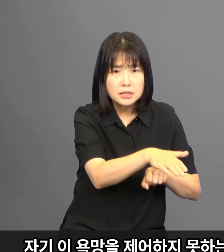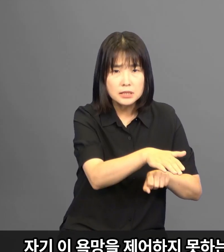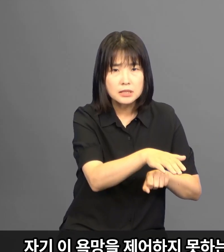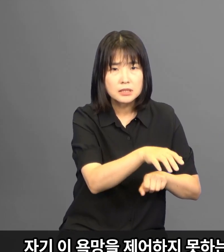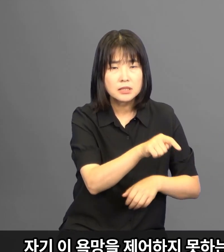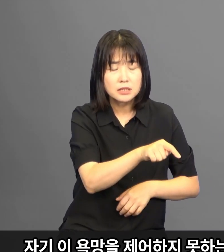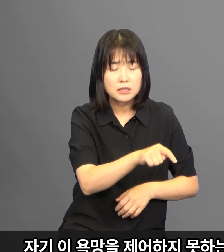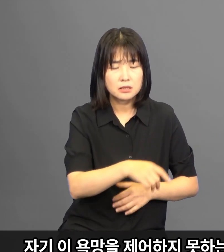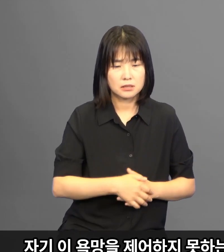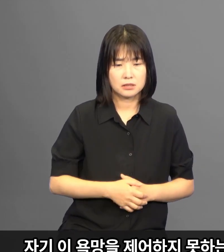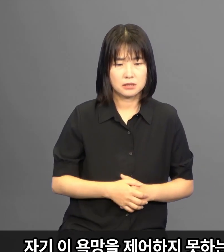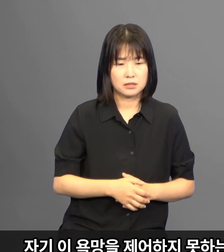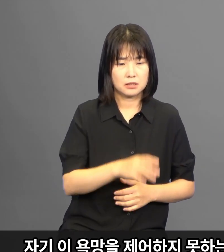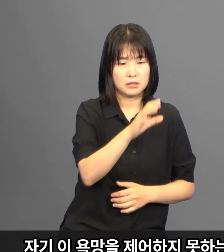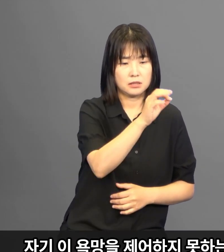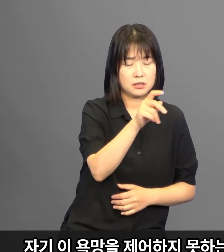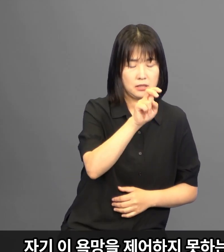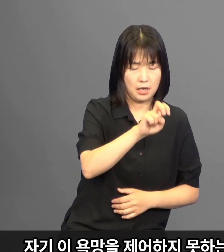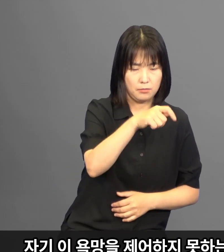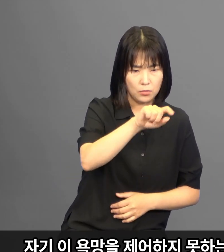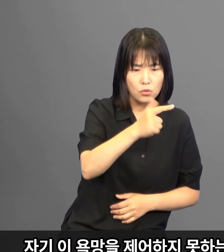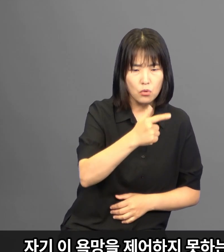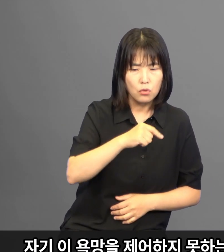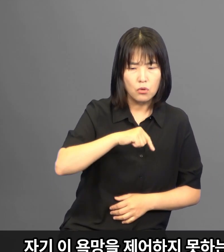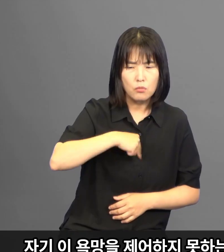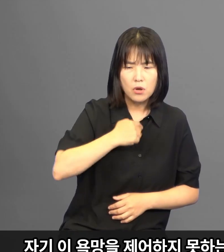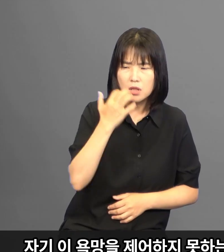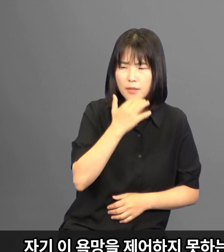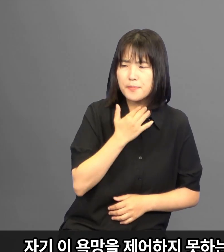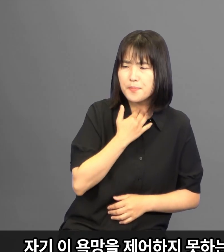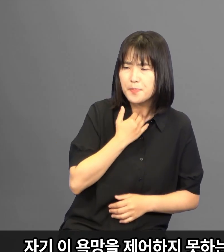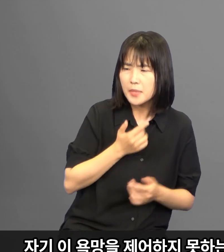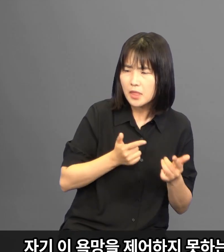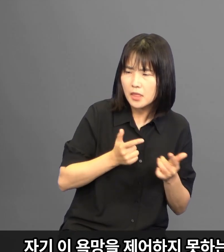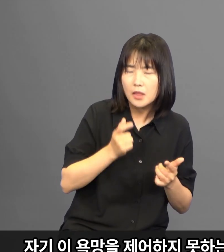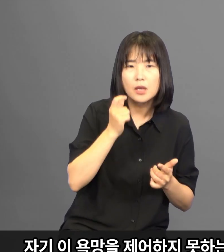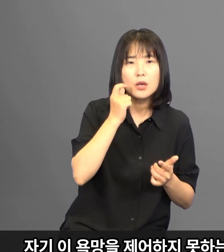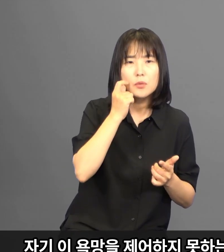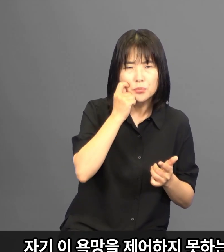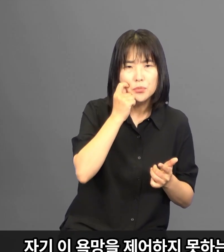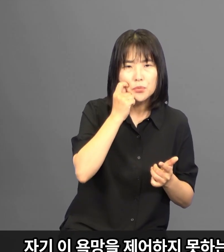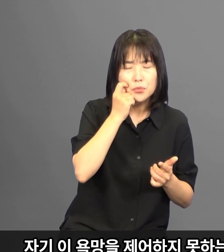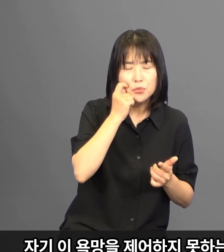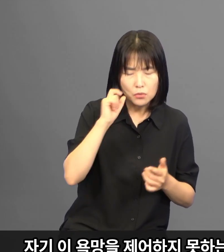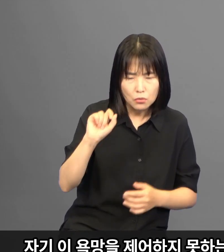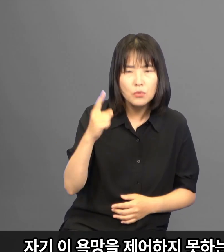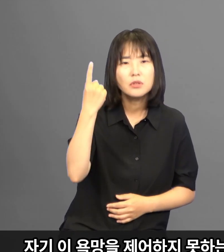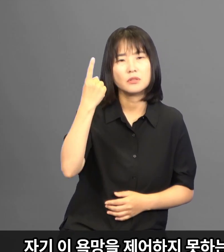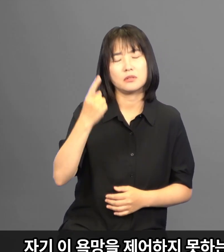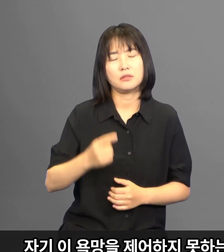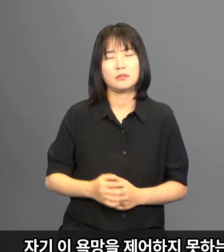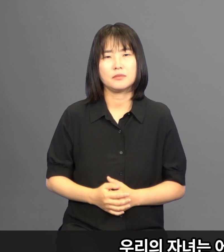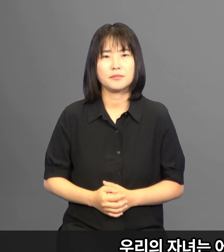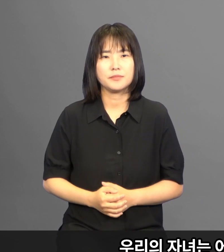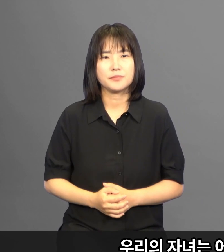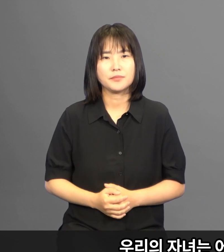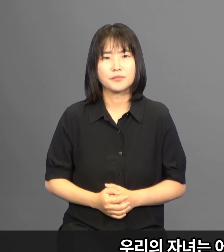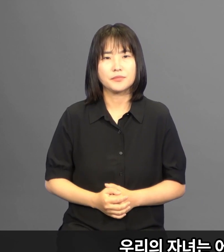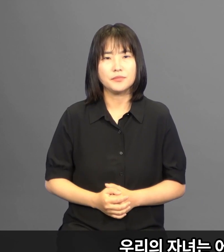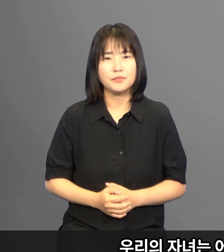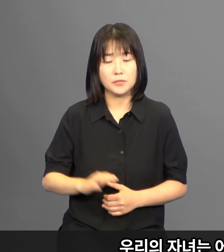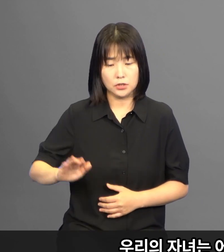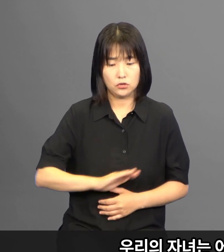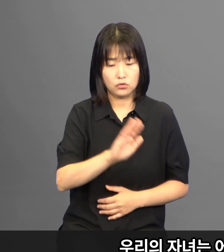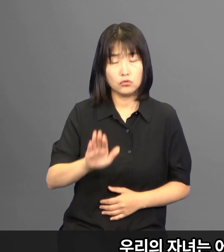욕망을 제어하지 못하는 암논을 길러낸 토양이 되었다는 거죠. 우리의